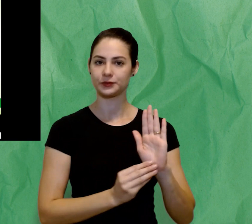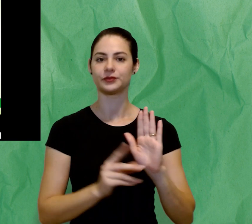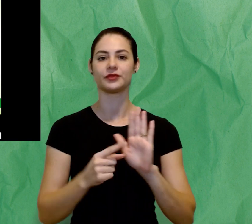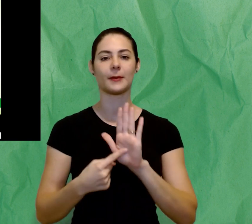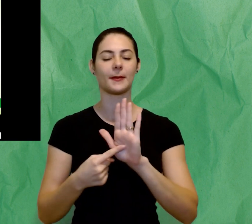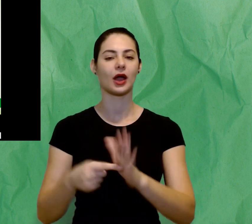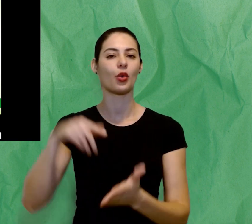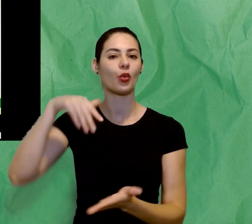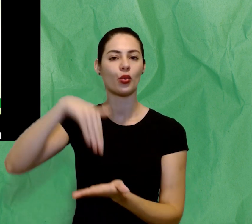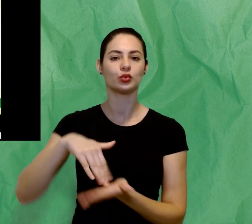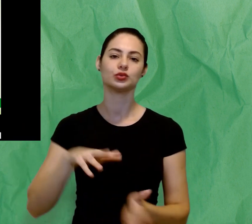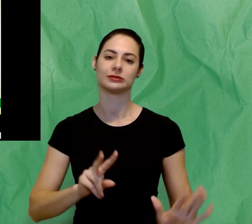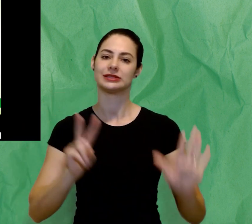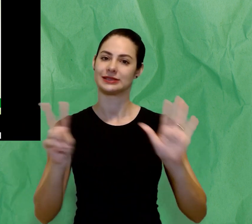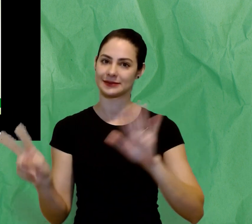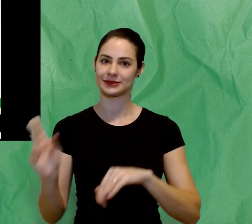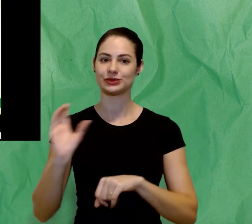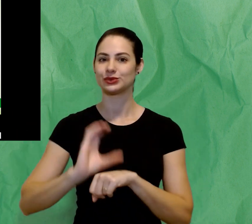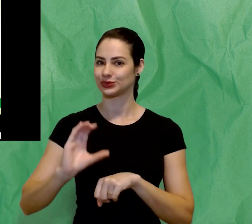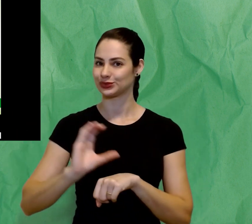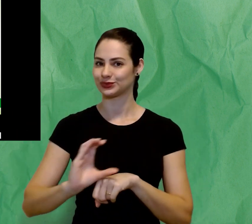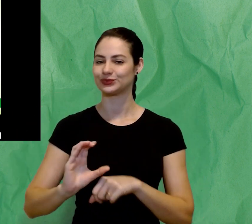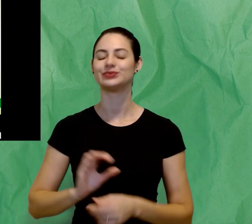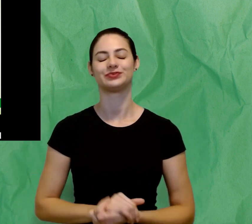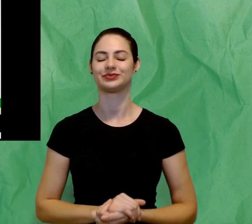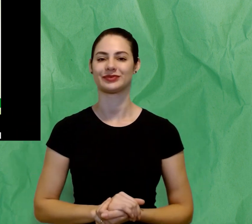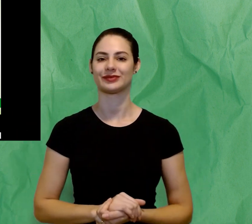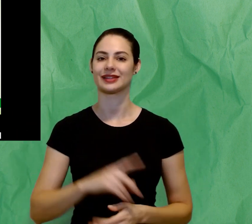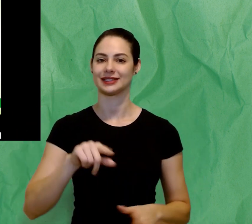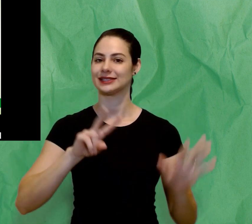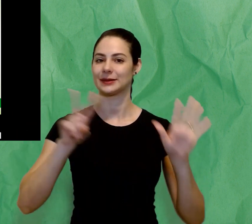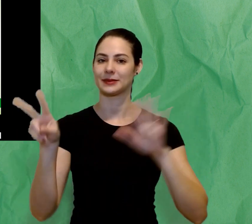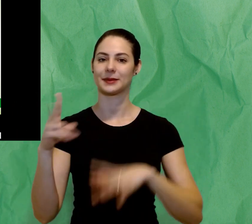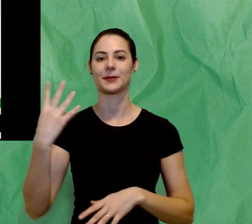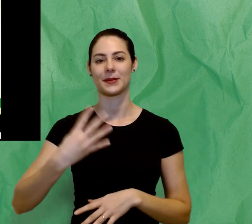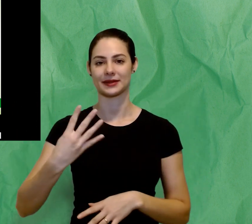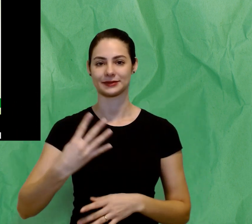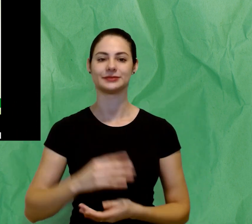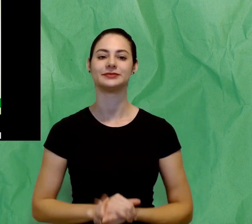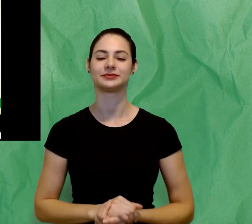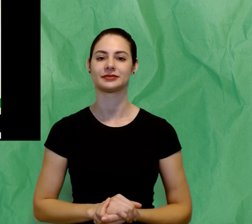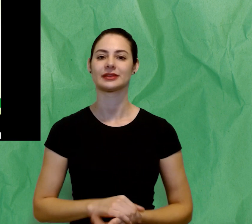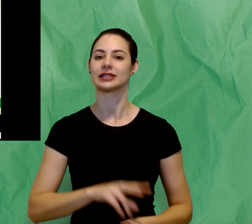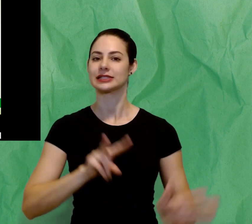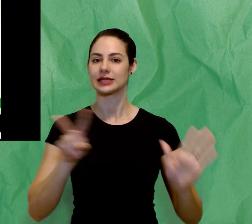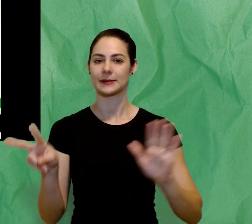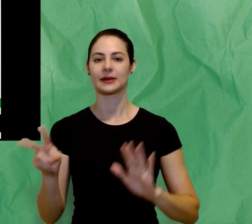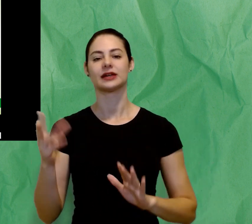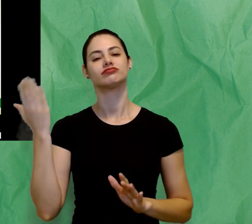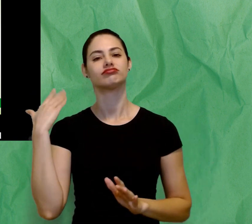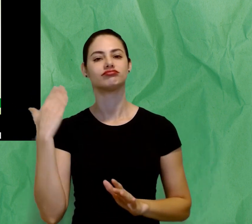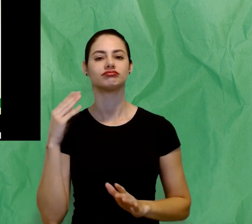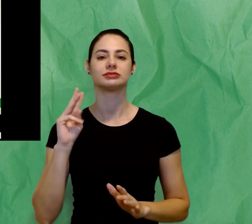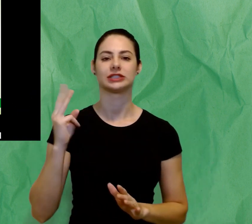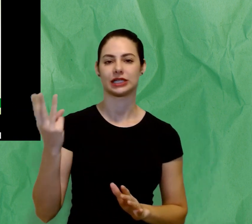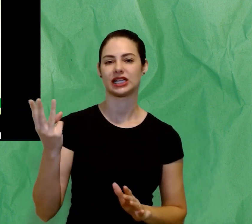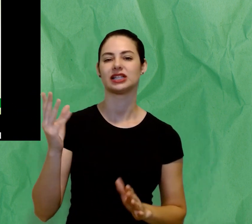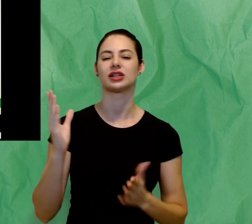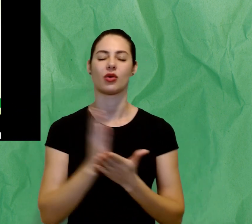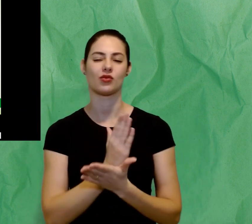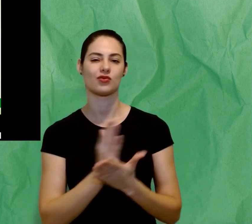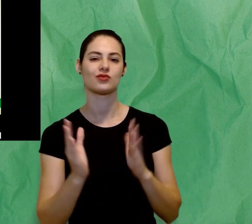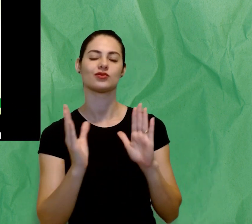nesta nossa última semana de curso, Na semana 4. Na semana 3, nós vimos alguns